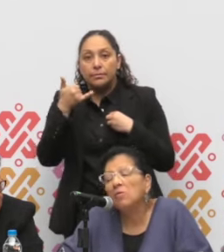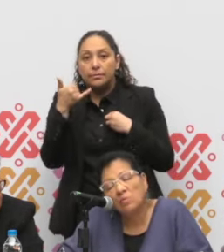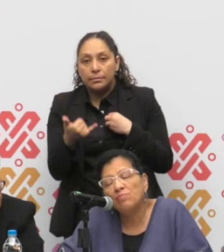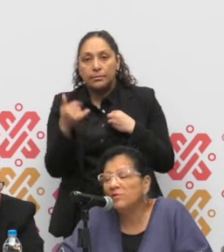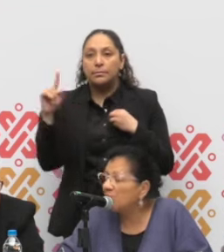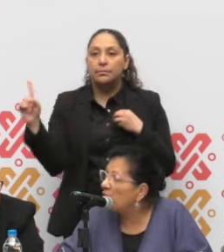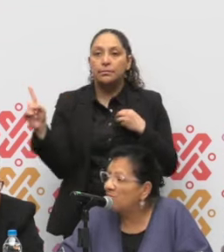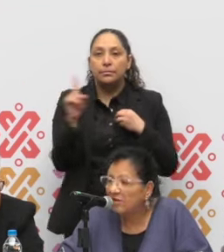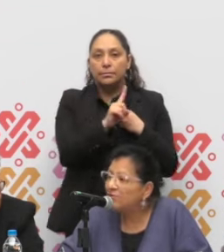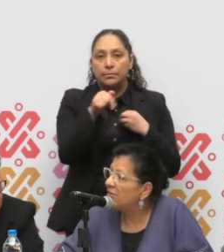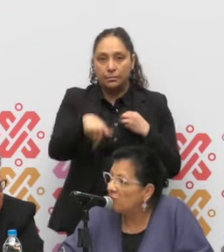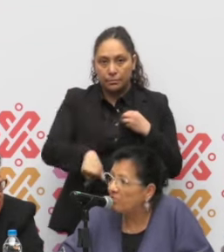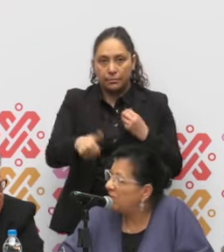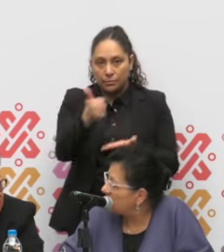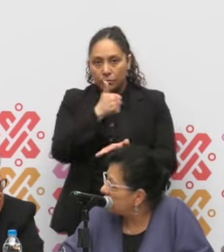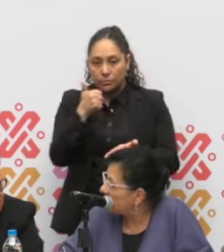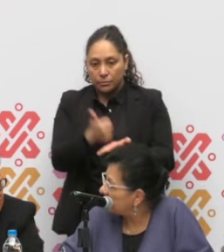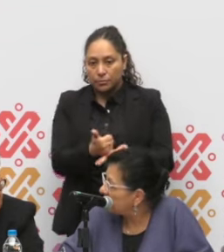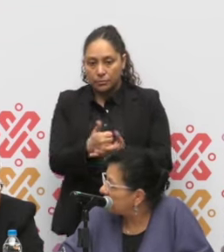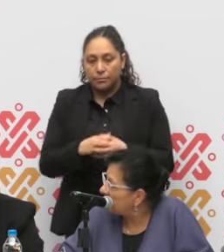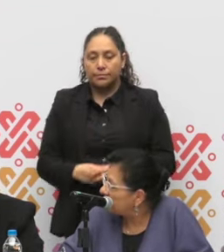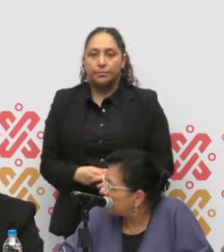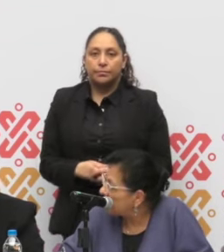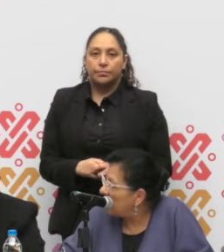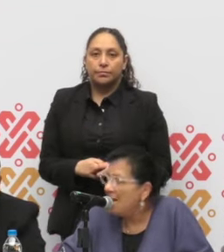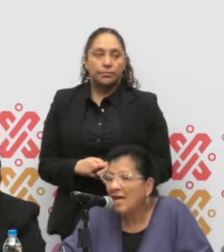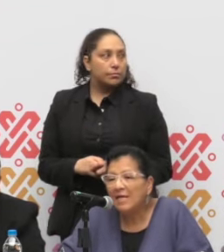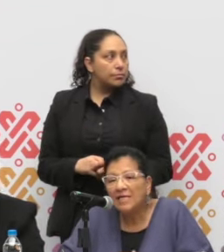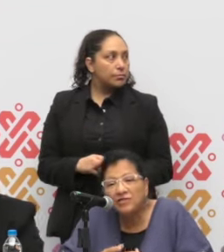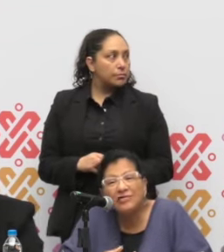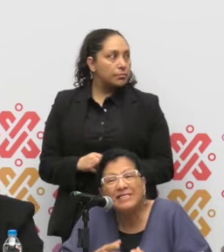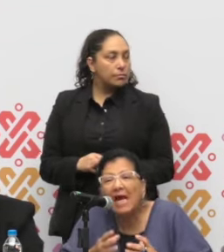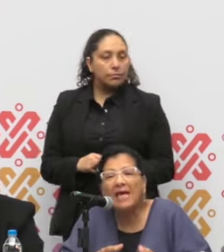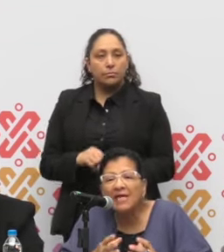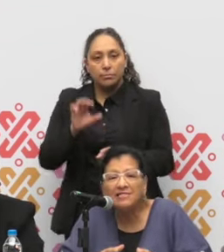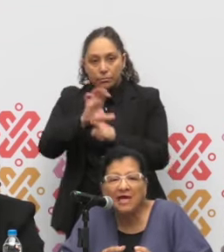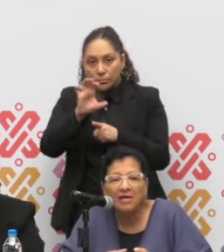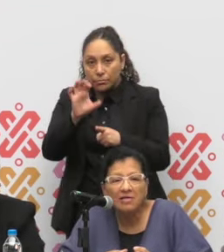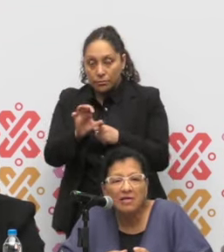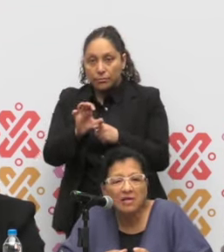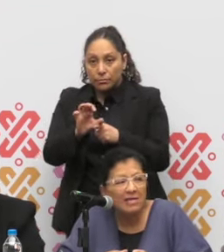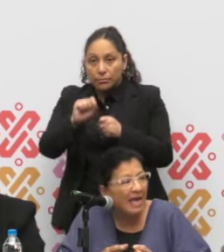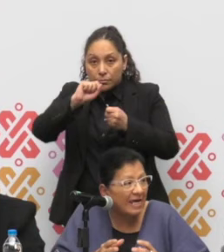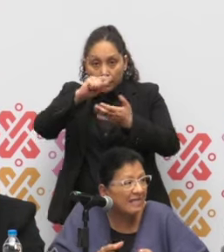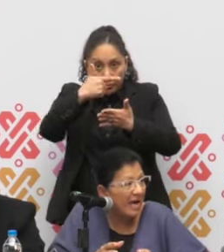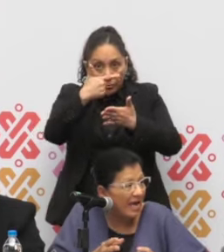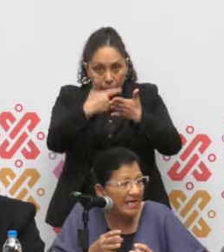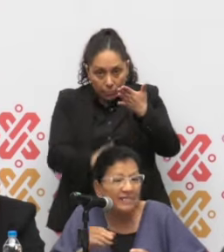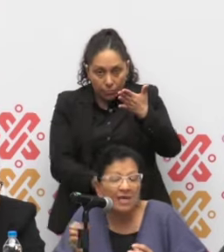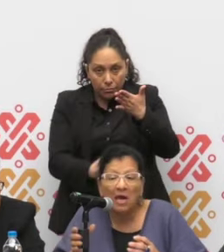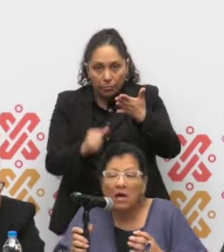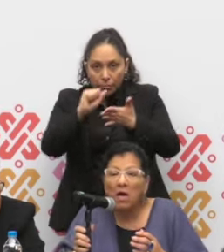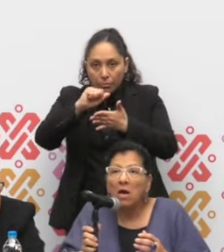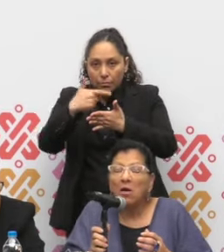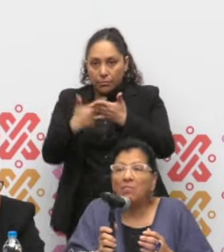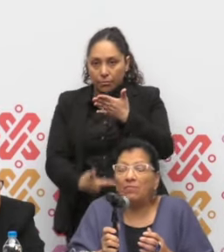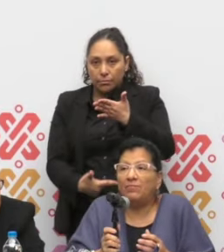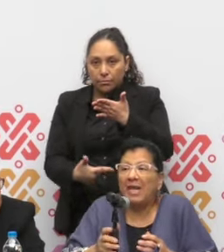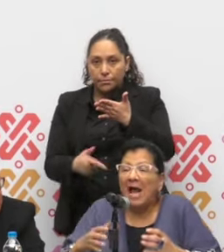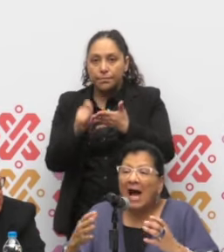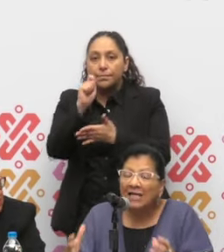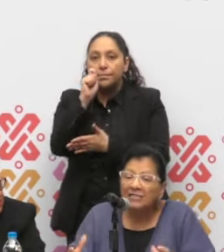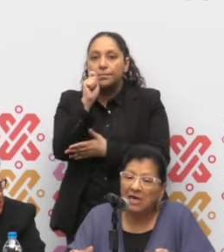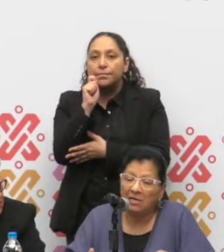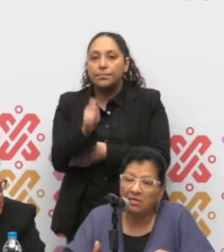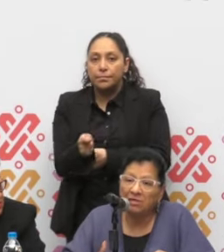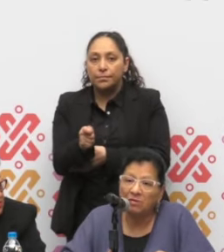ciudad, pues por lo menos el doble. Y entonces la agenda es